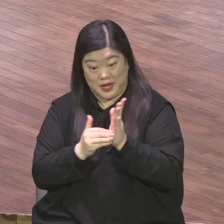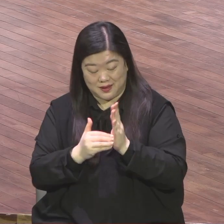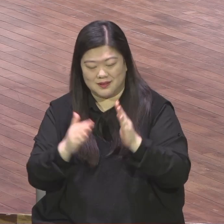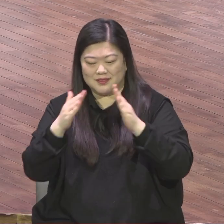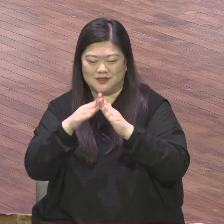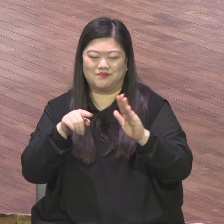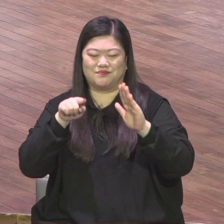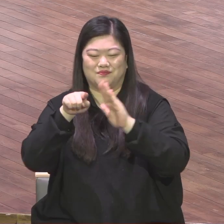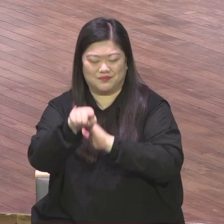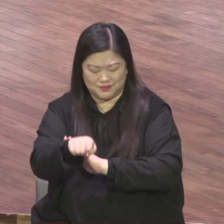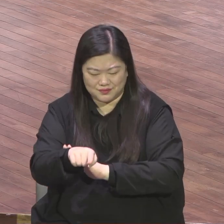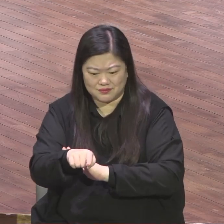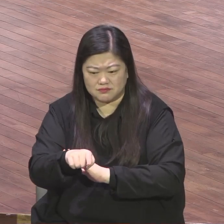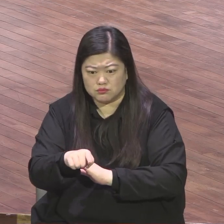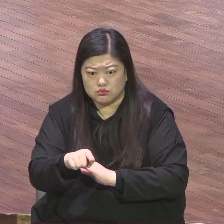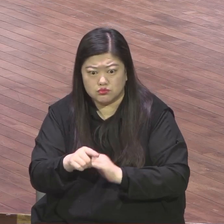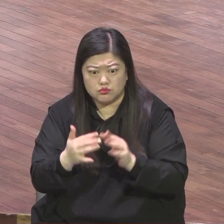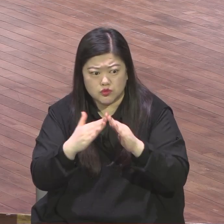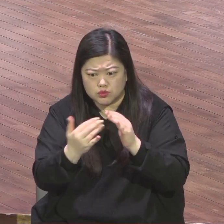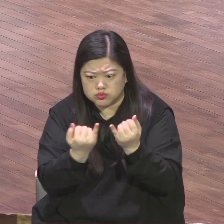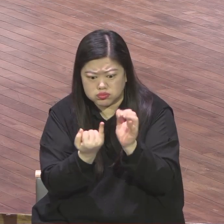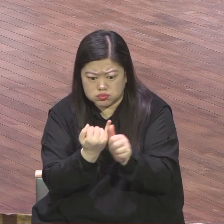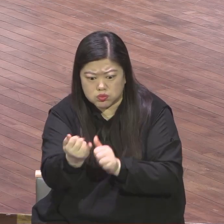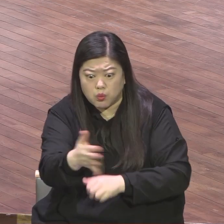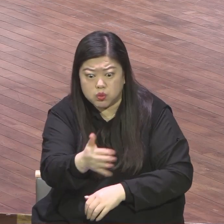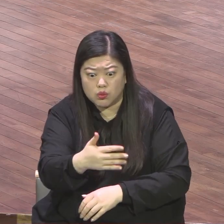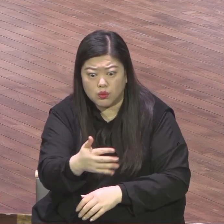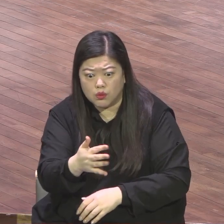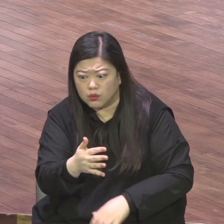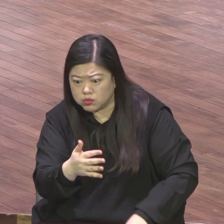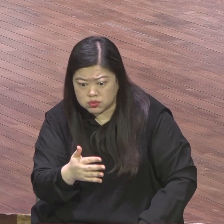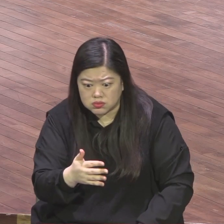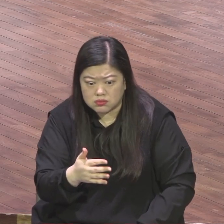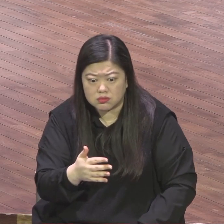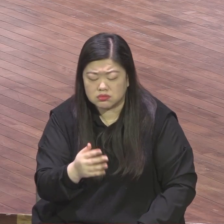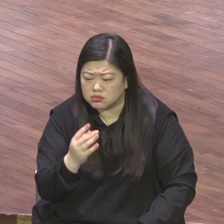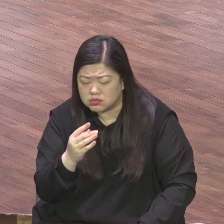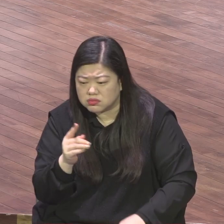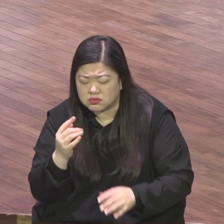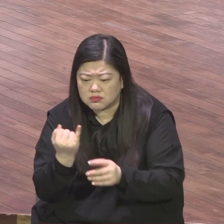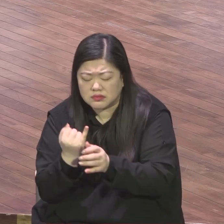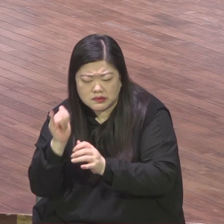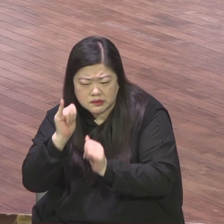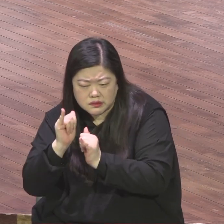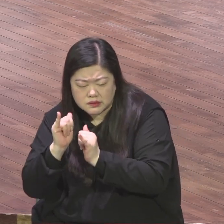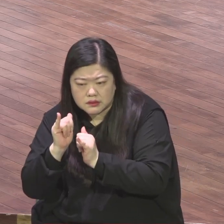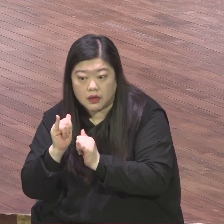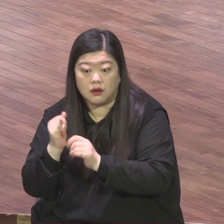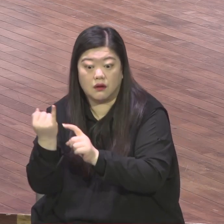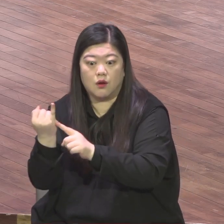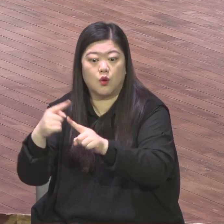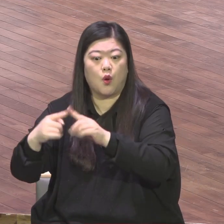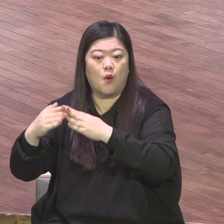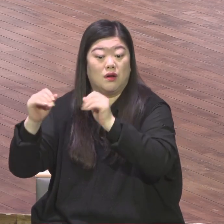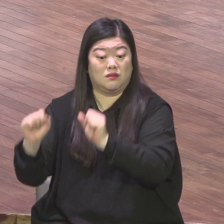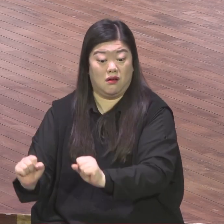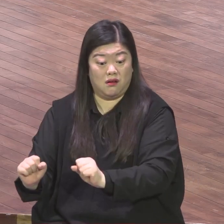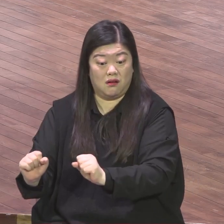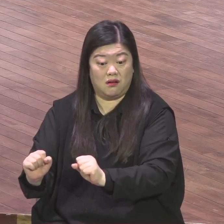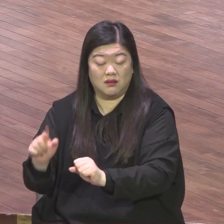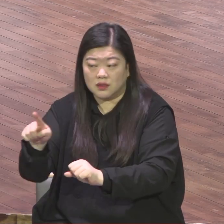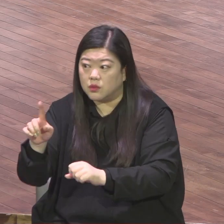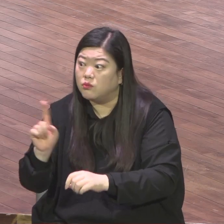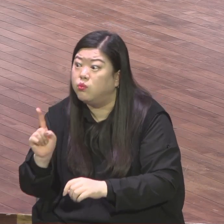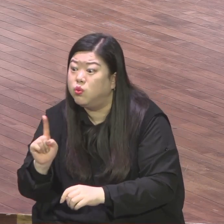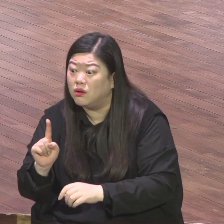여전도회를 인도하는데 여전도를 인도하는데 3시간 동안 기도하더라고. 3시간 동안 여전도를 인도하는데 하나님께서